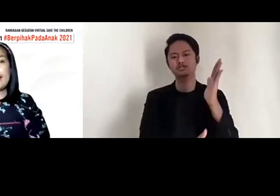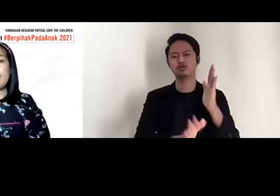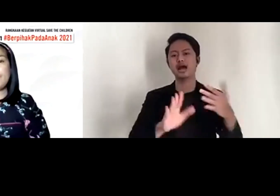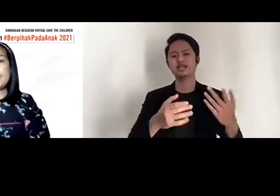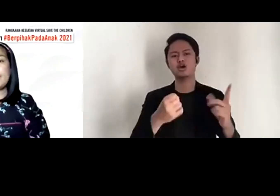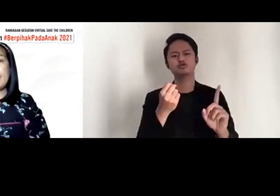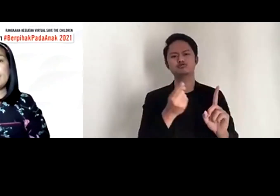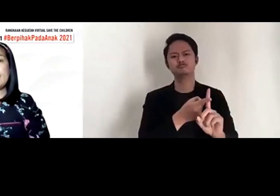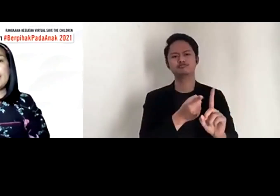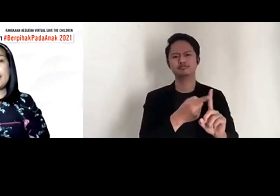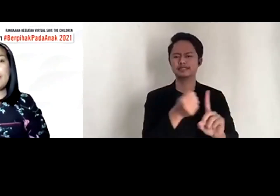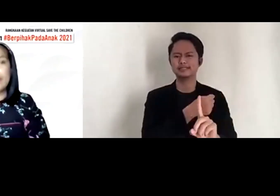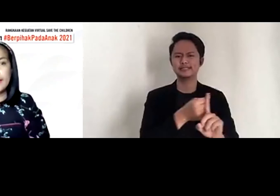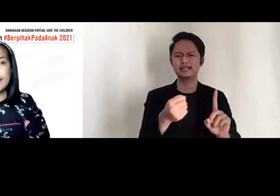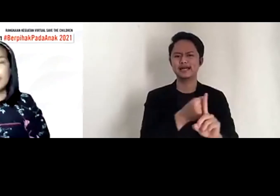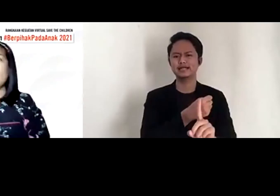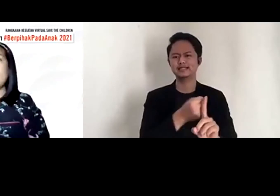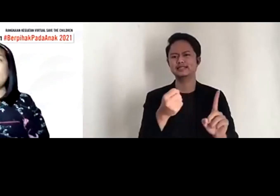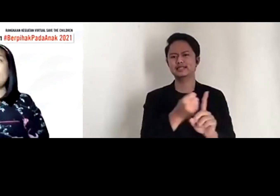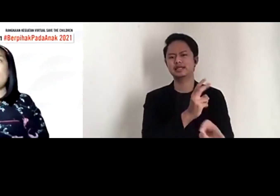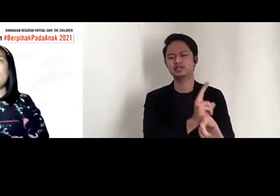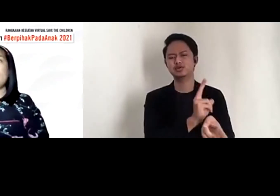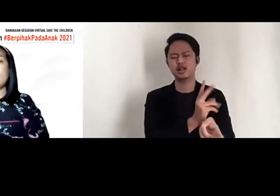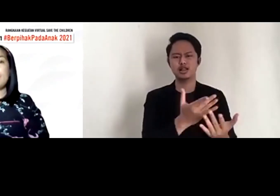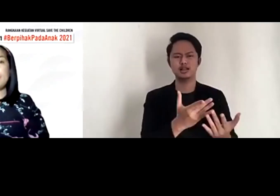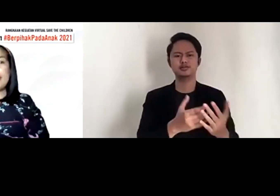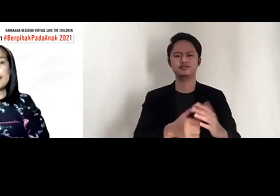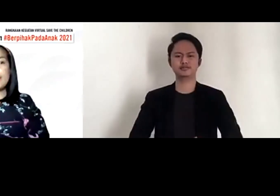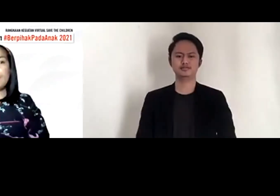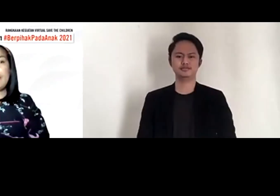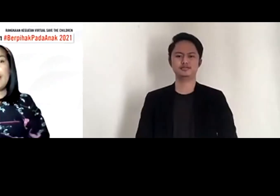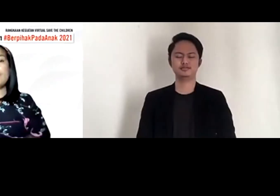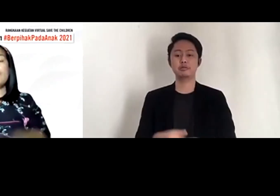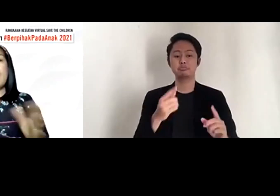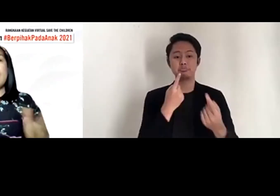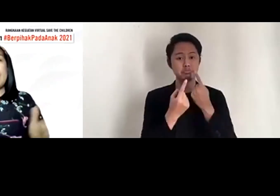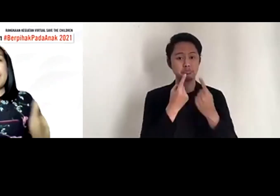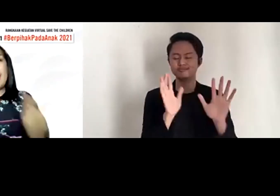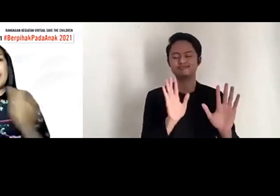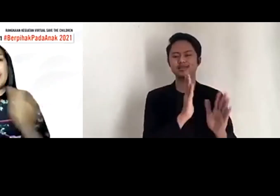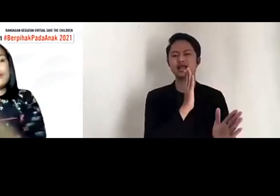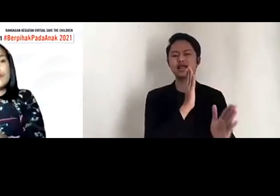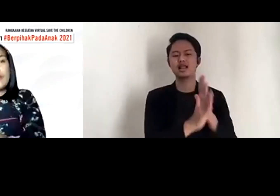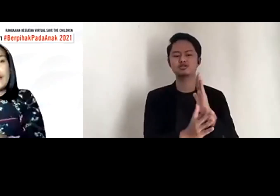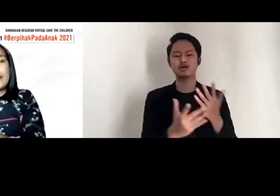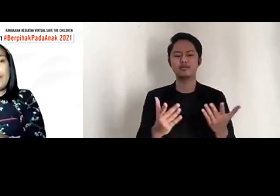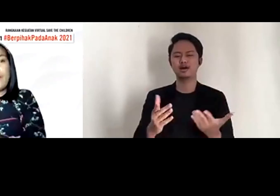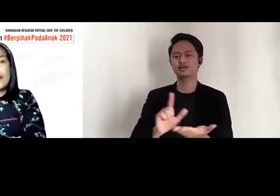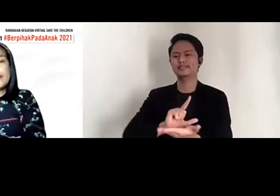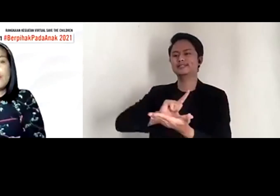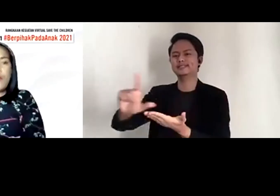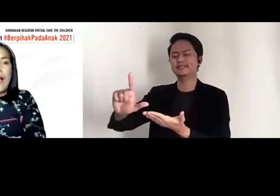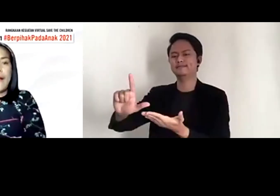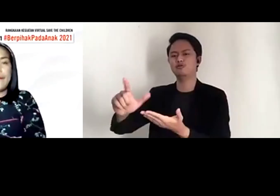dan kekerasan fisik dengan tingkat yang berat, itu kami tidak melakukan mediasi. Itu kami langsung mengadakan rujukan